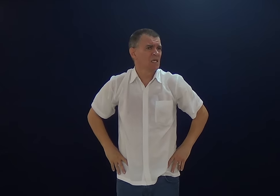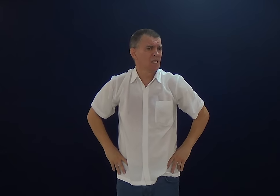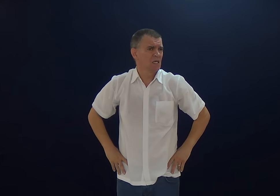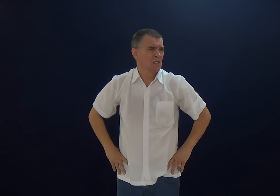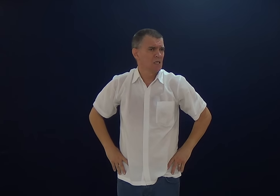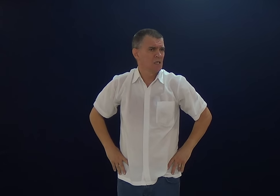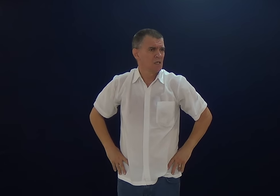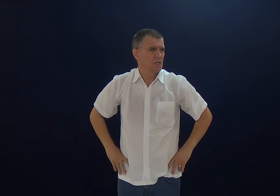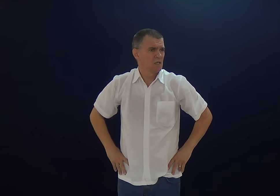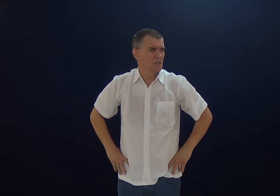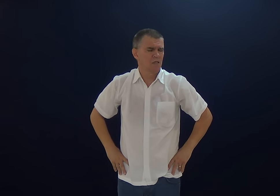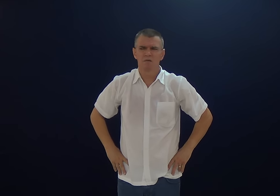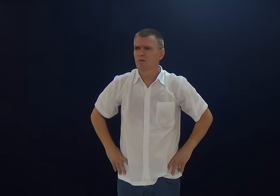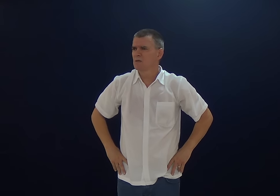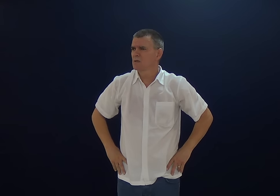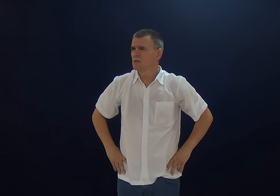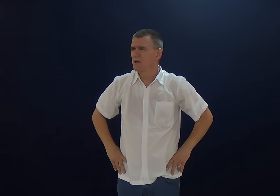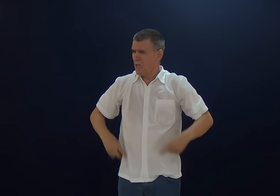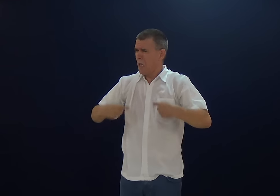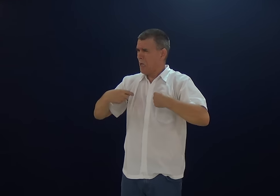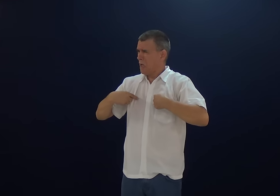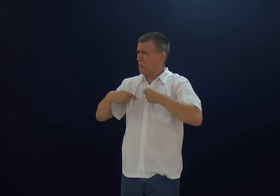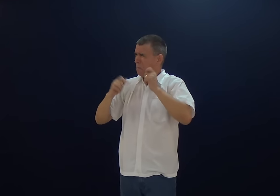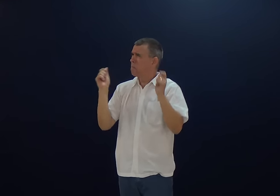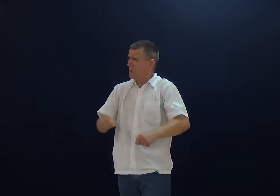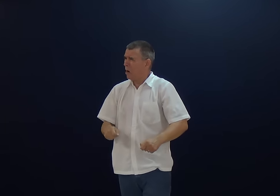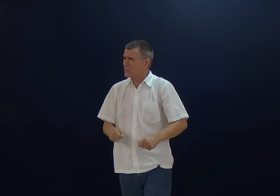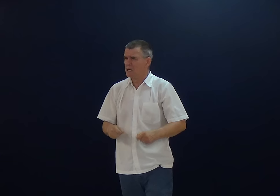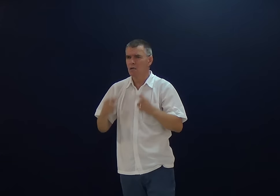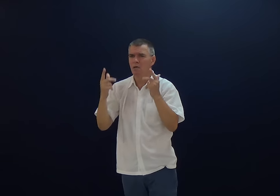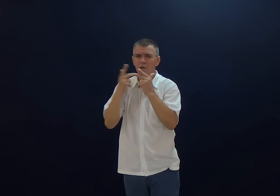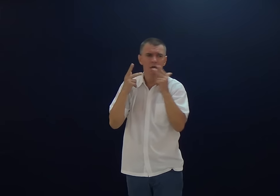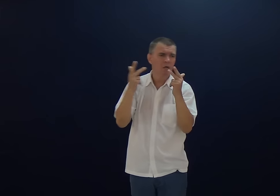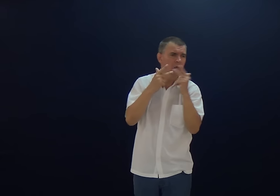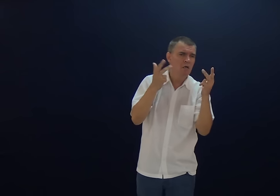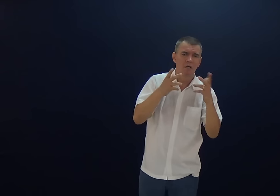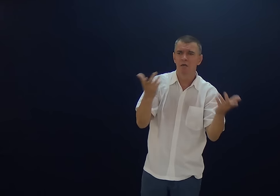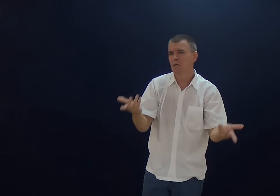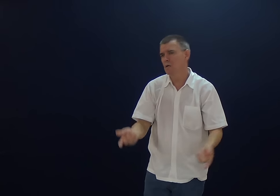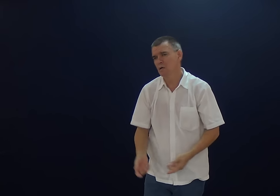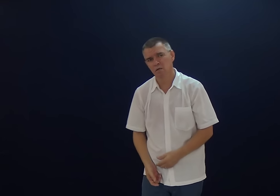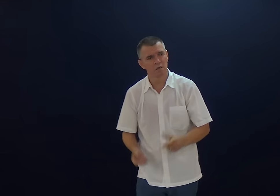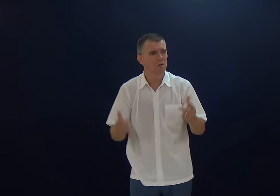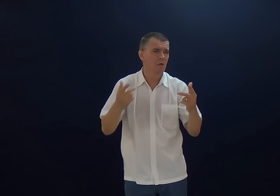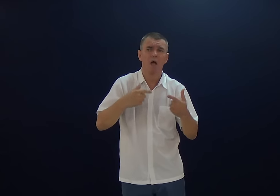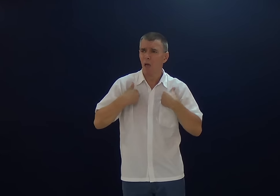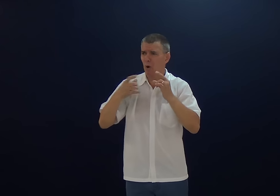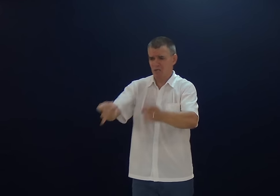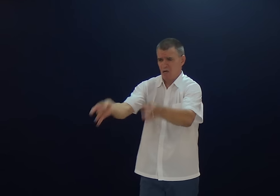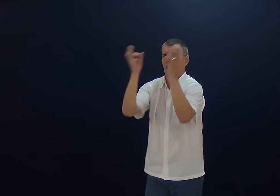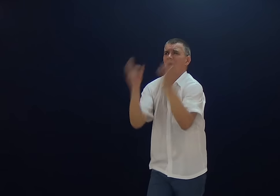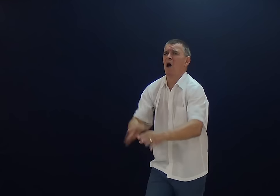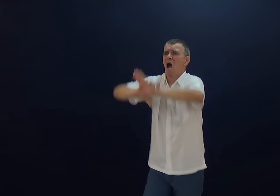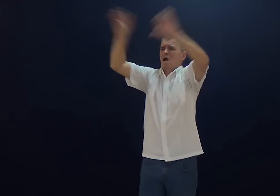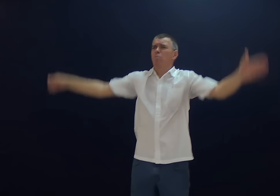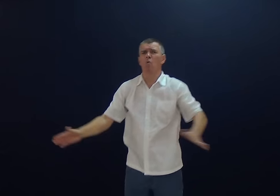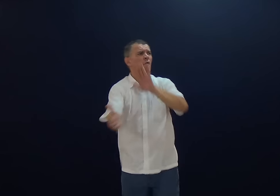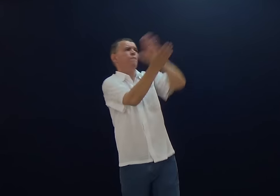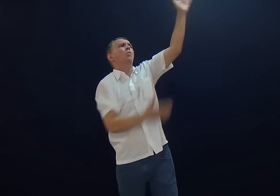trabalho trabalho mas eu não vejo o resultado porque a fofoca tem sido um destruidor